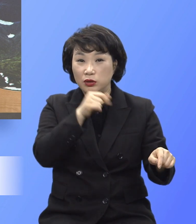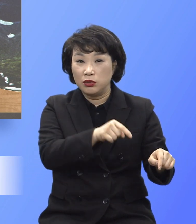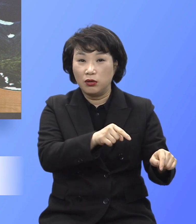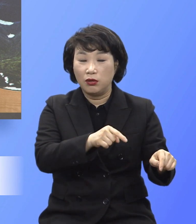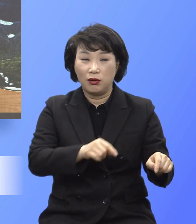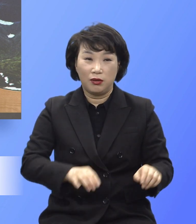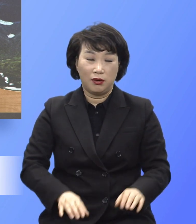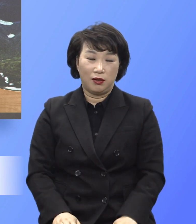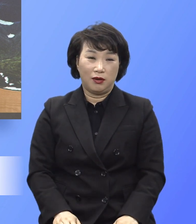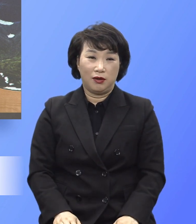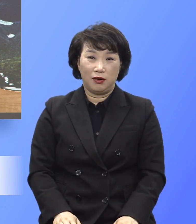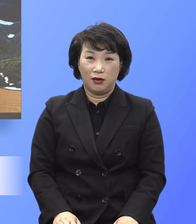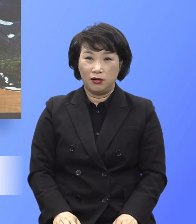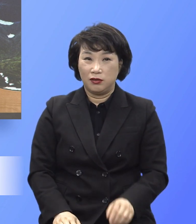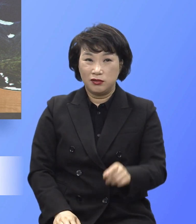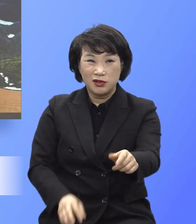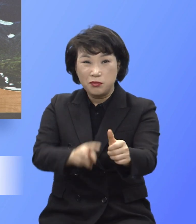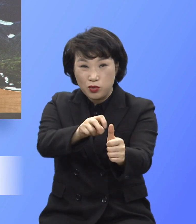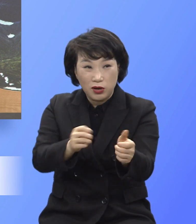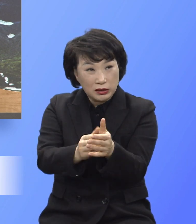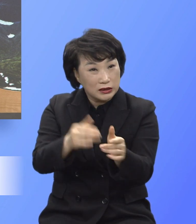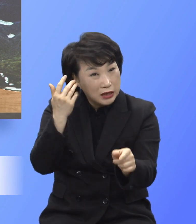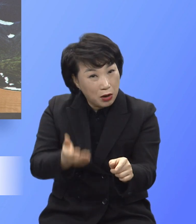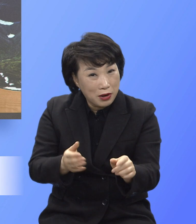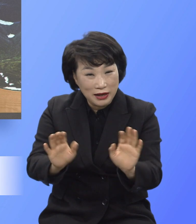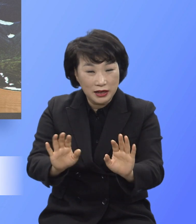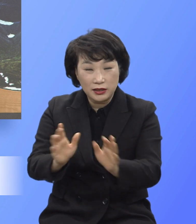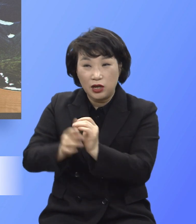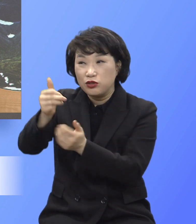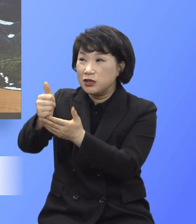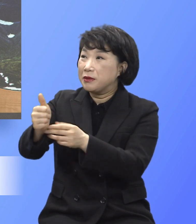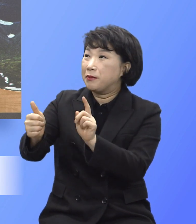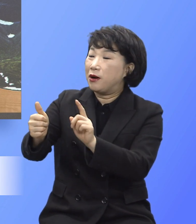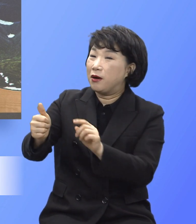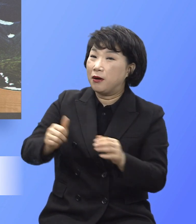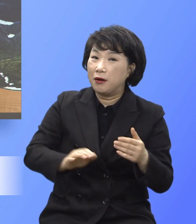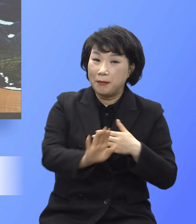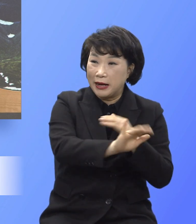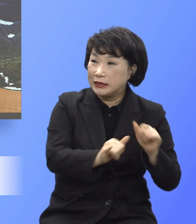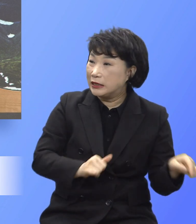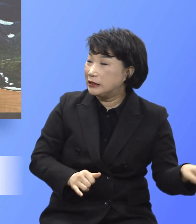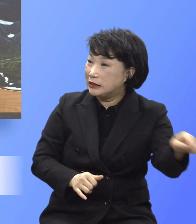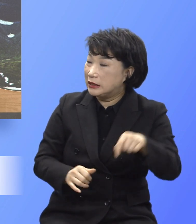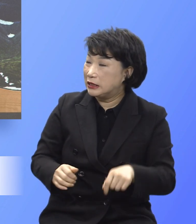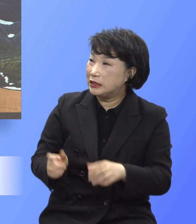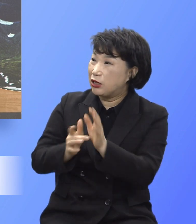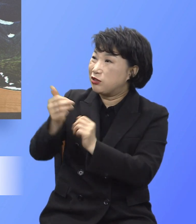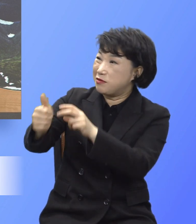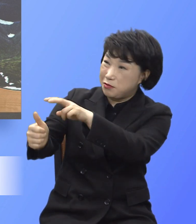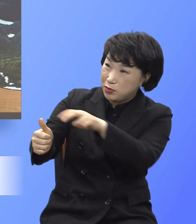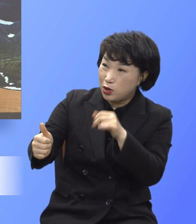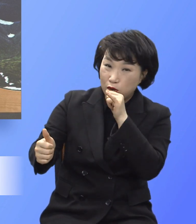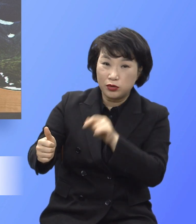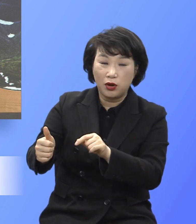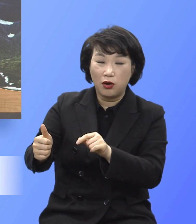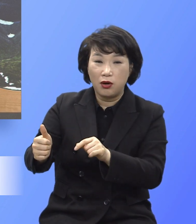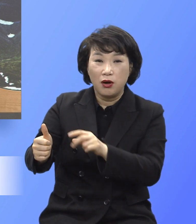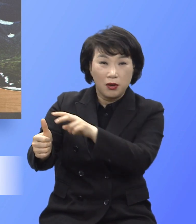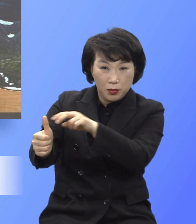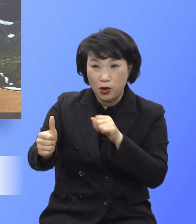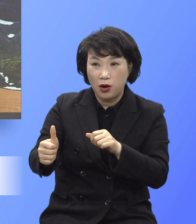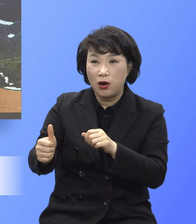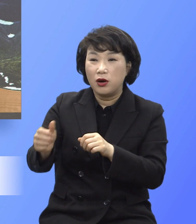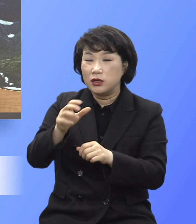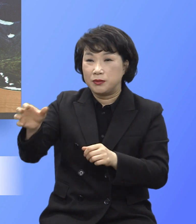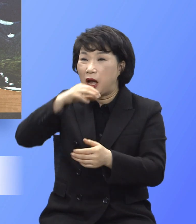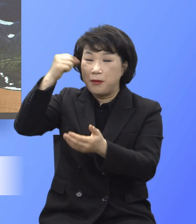말이요. 그리고 남만 미워합니까? 예수님 자체를 바리새인들이 얼마나 미워했어요. 얼마나 미워했으면